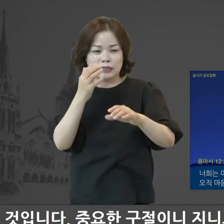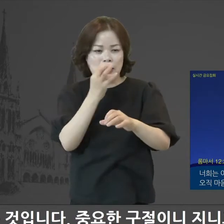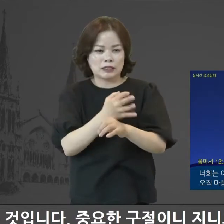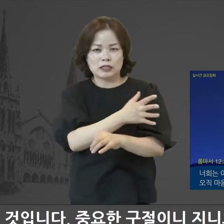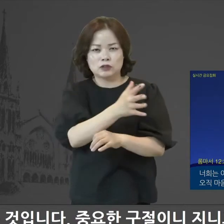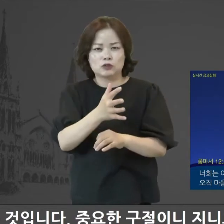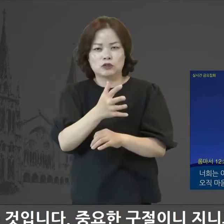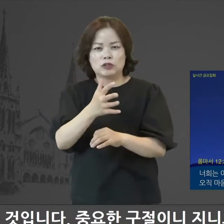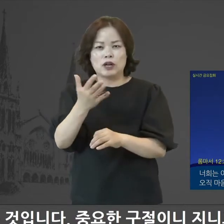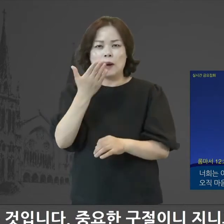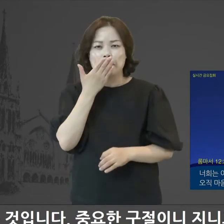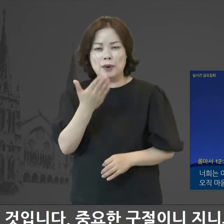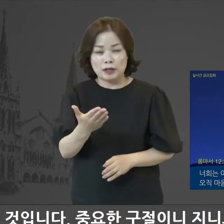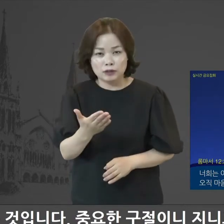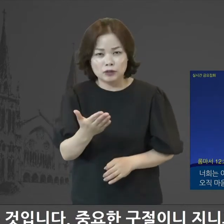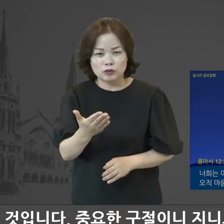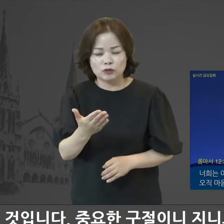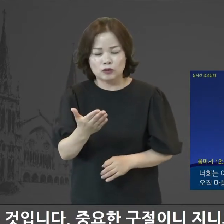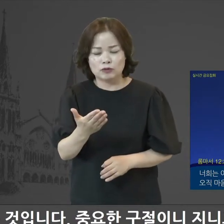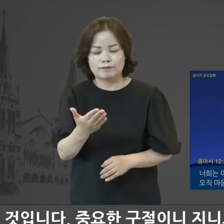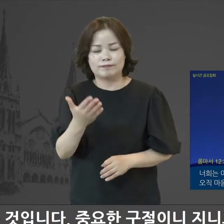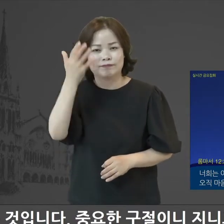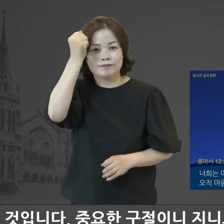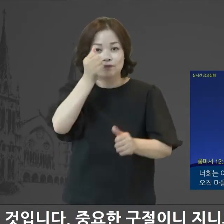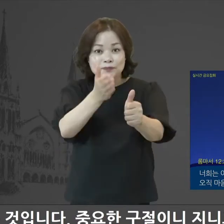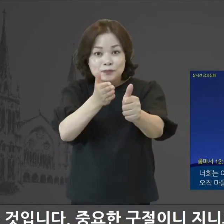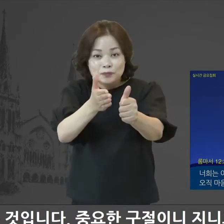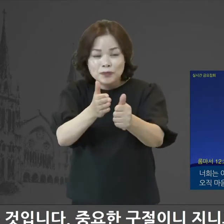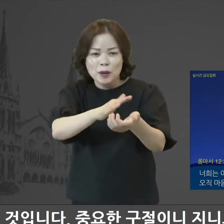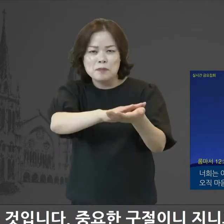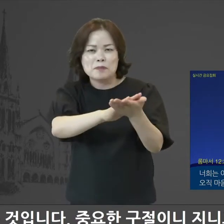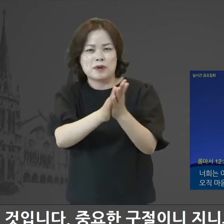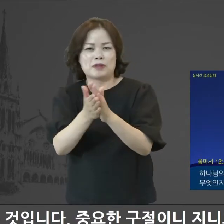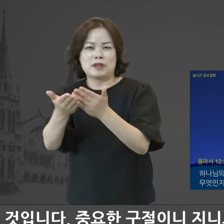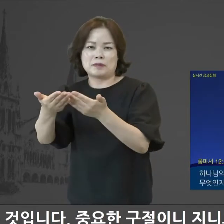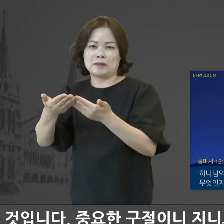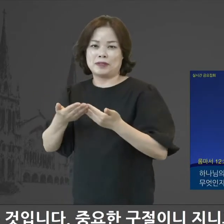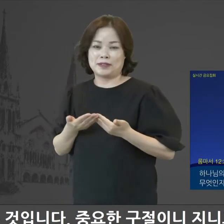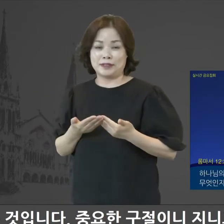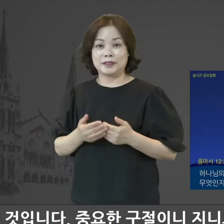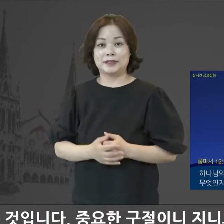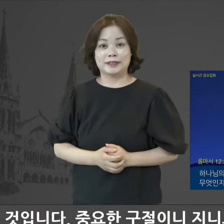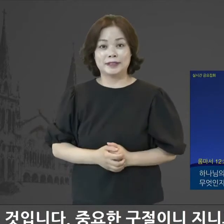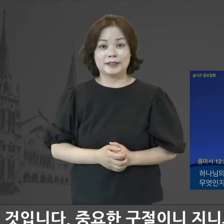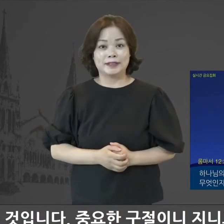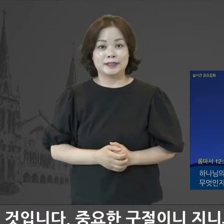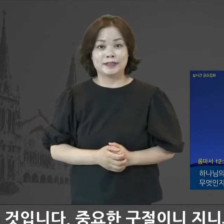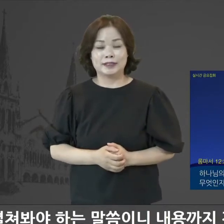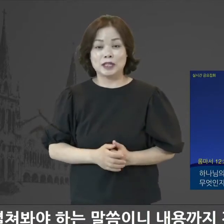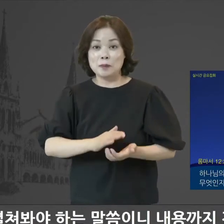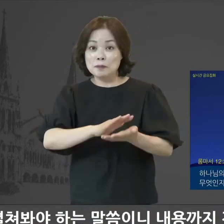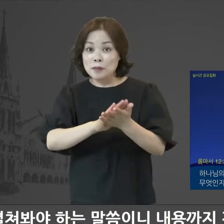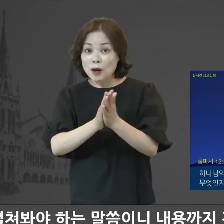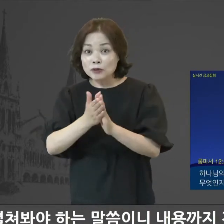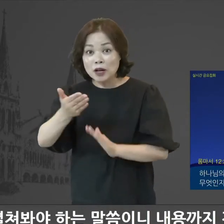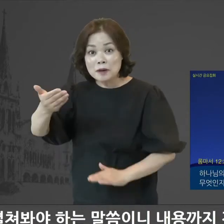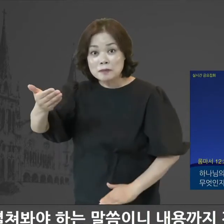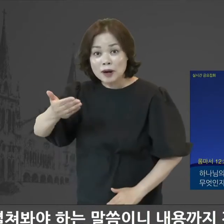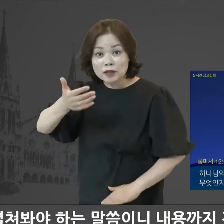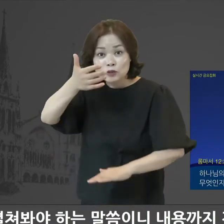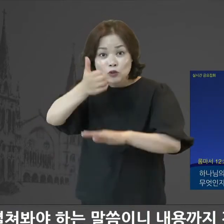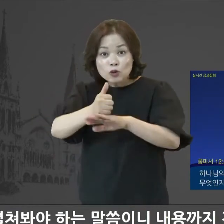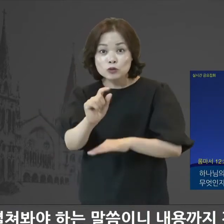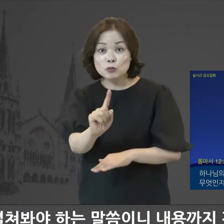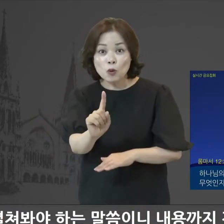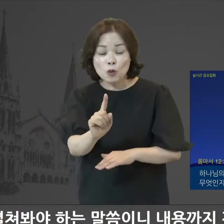여러분이 주해할 수 있을 정도가 됐으면 좋겠습니다. 그래서 변화를 받습니다. 자, 다음 변화를 받아서 결국